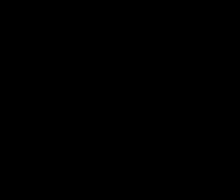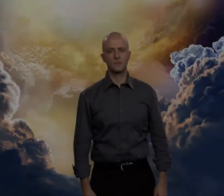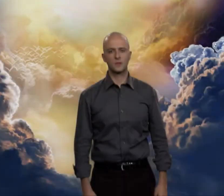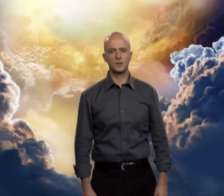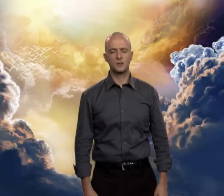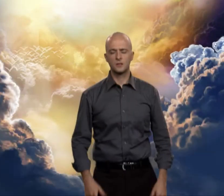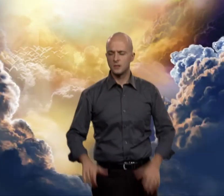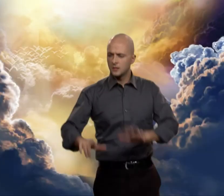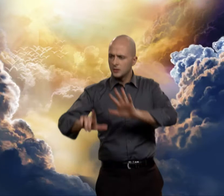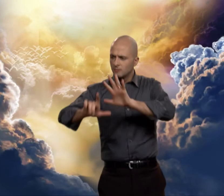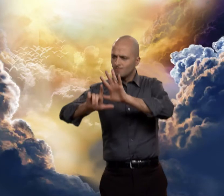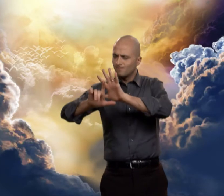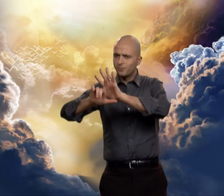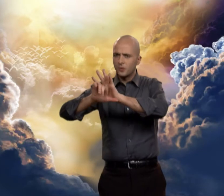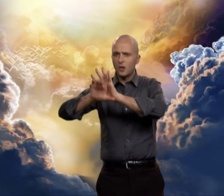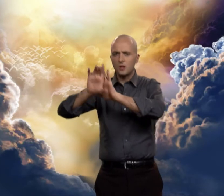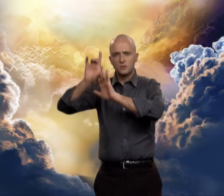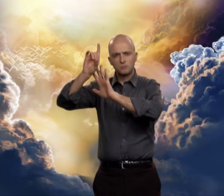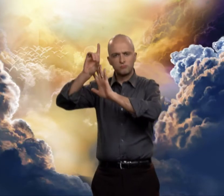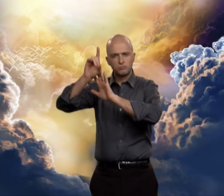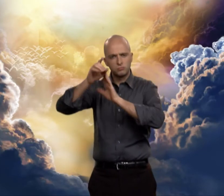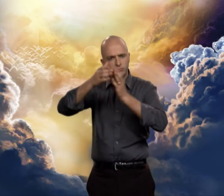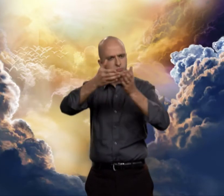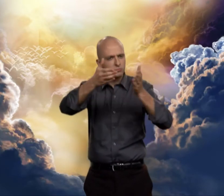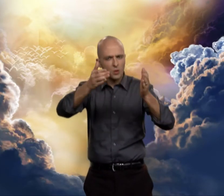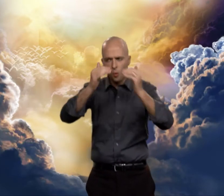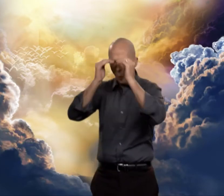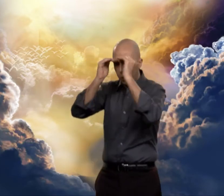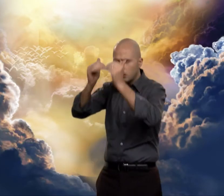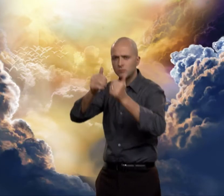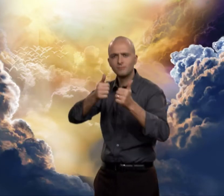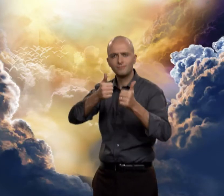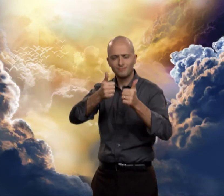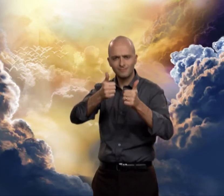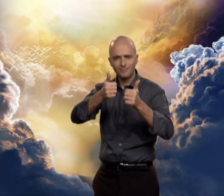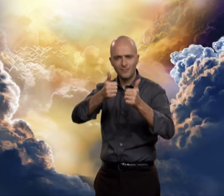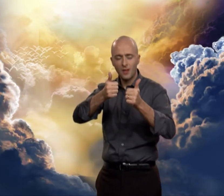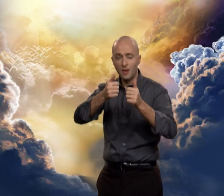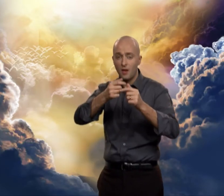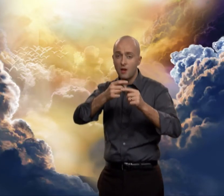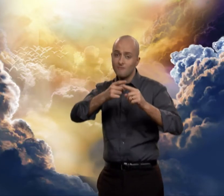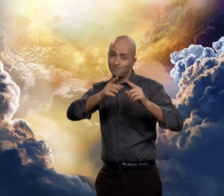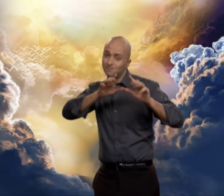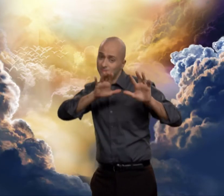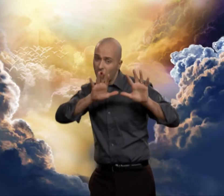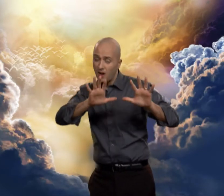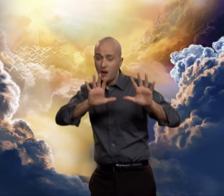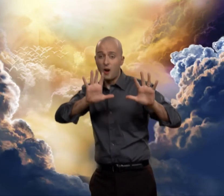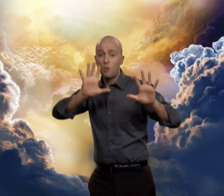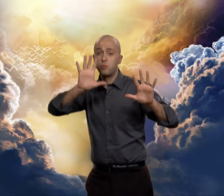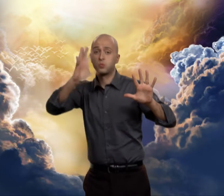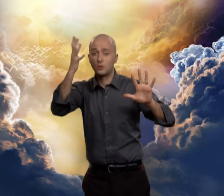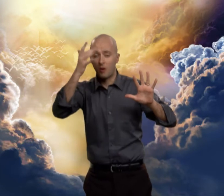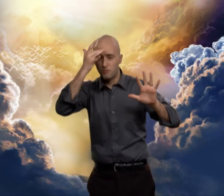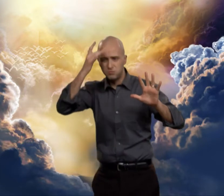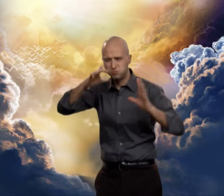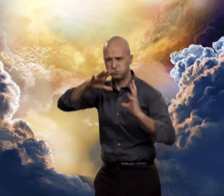Capítulo 10. O Grande Resgate. Quando a proteção das leis humanas for retirada daqueles que honram a lei de